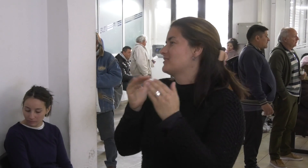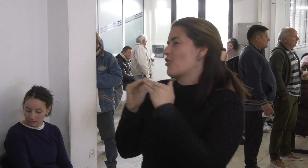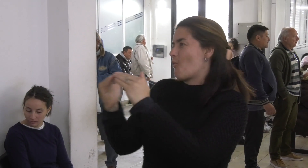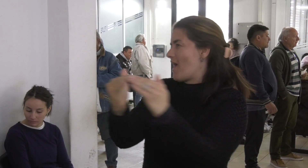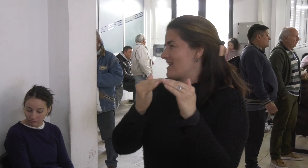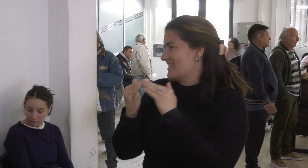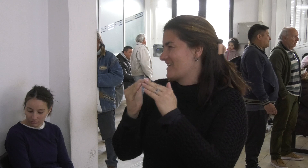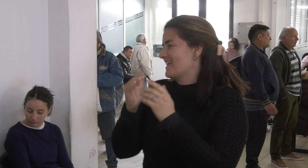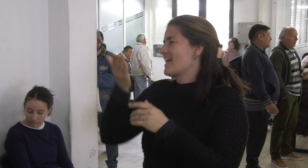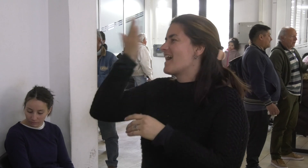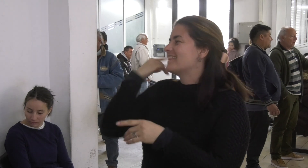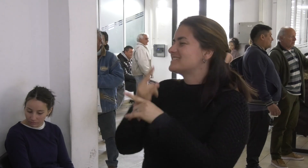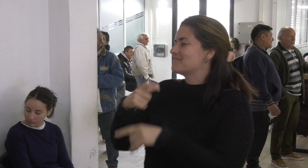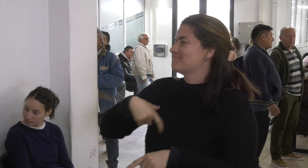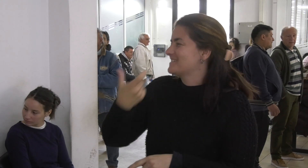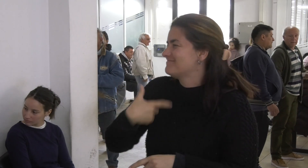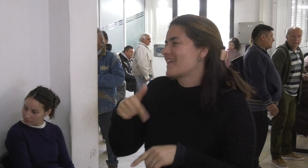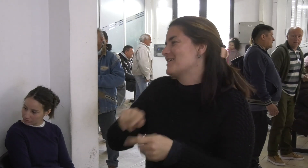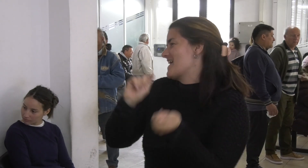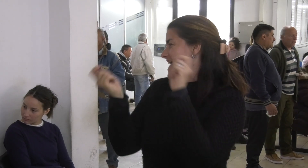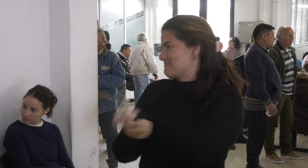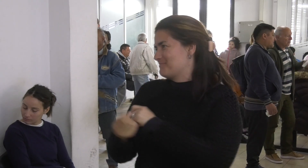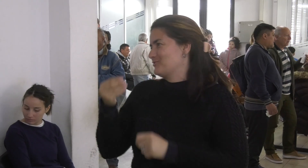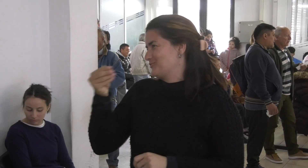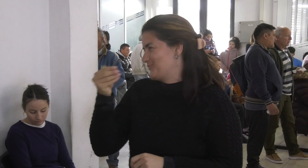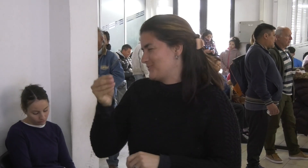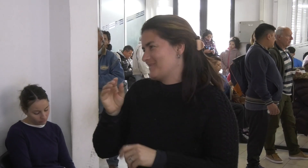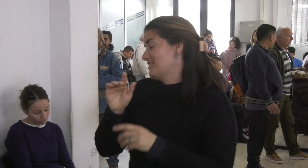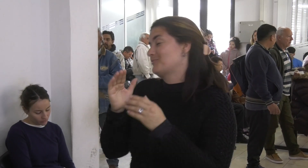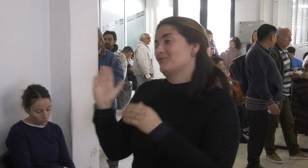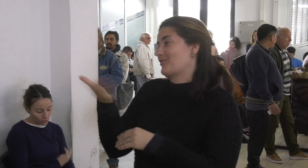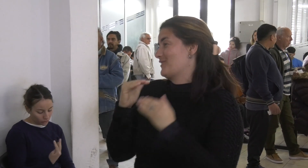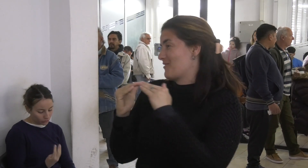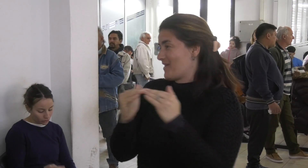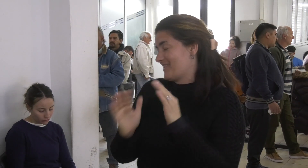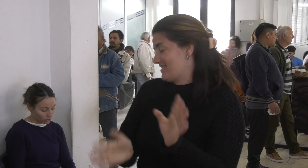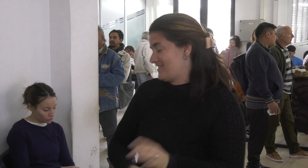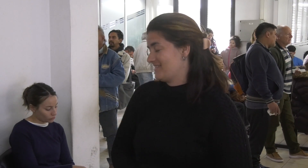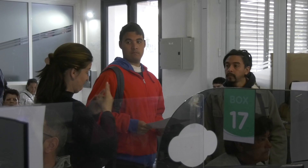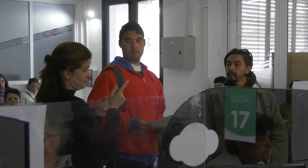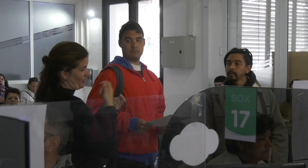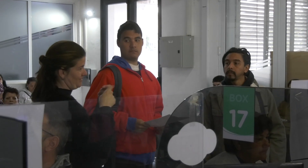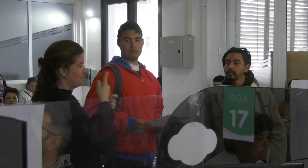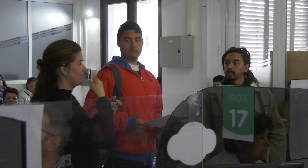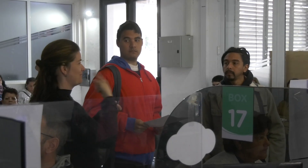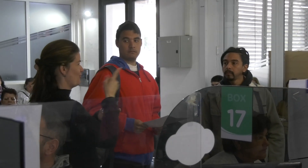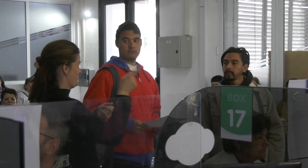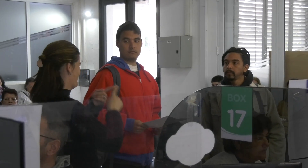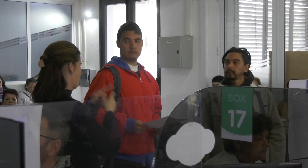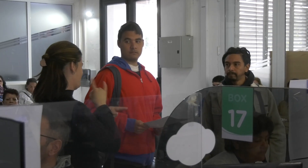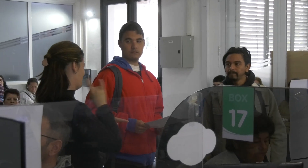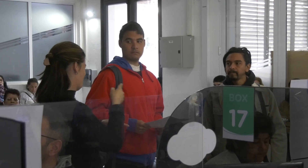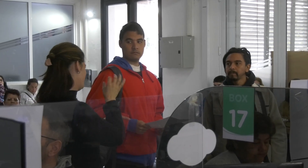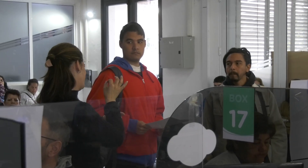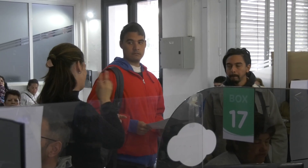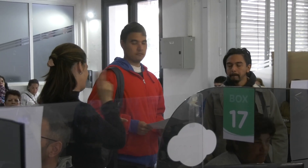por qué cambia SUBE. Bueno, hay un acostumbramiento a utilizar la tarjeta rosada y nosotros lo que respondemos